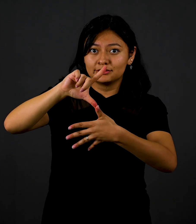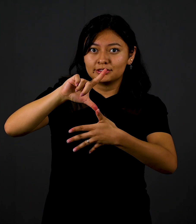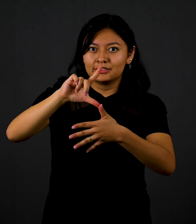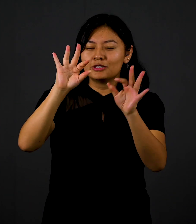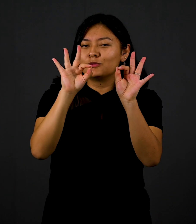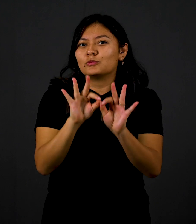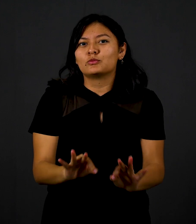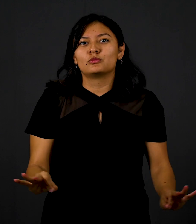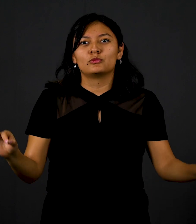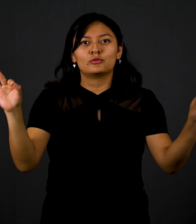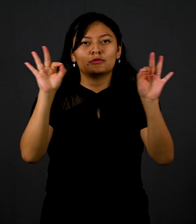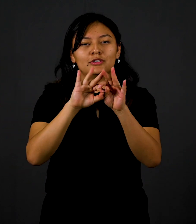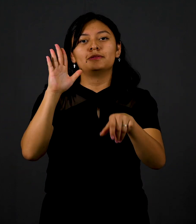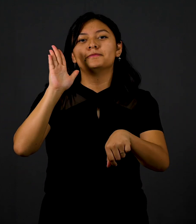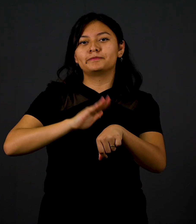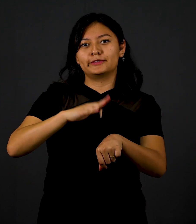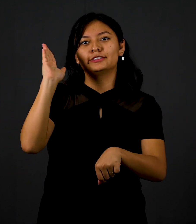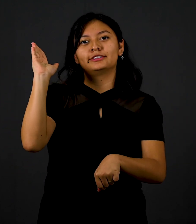¡Gracias!